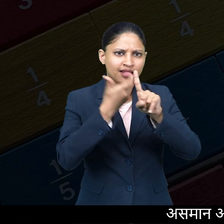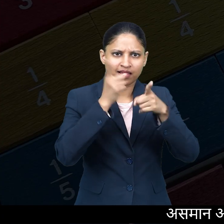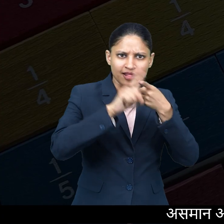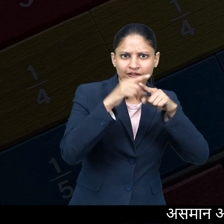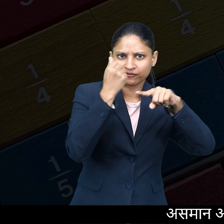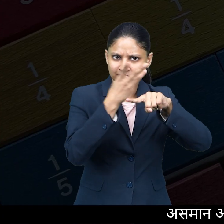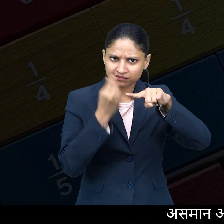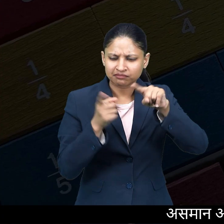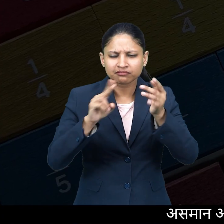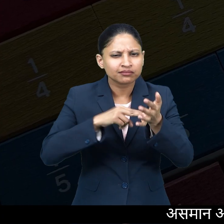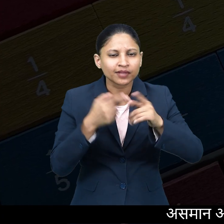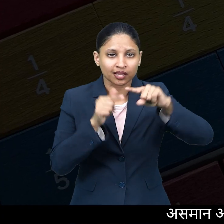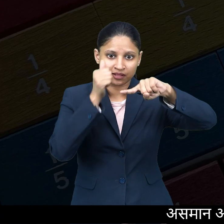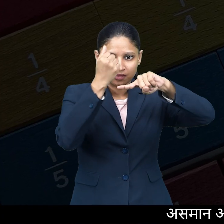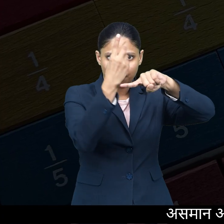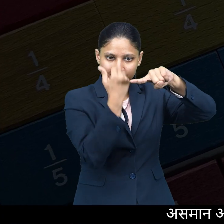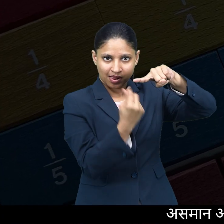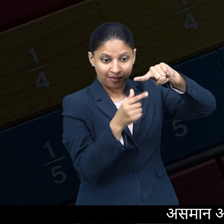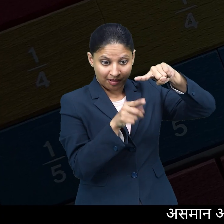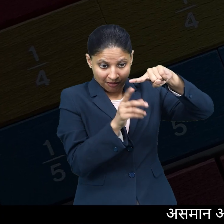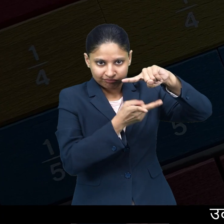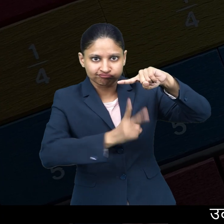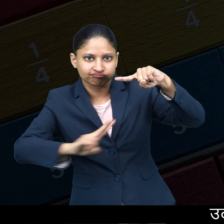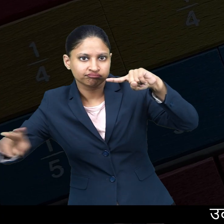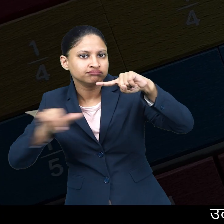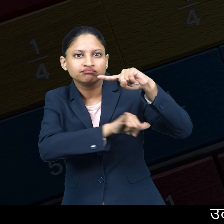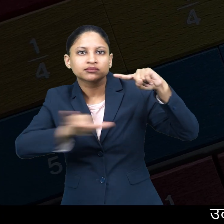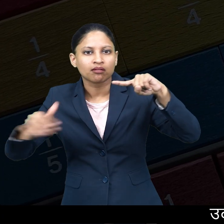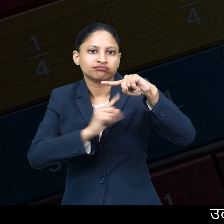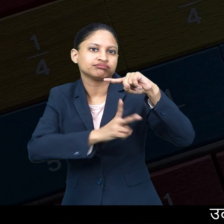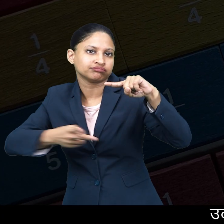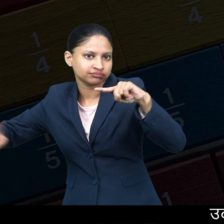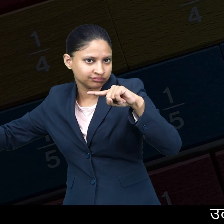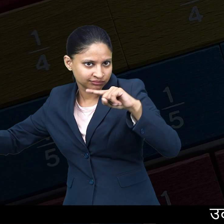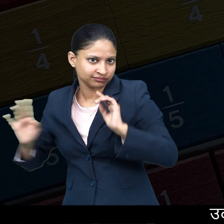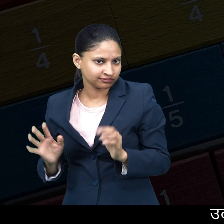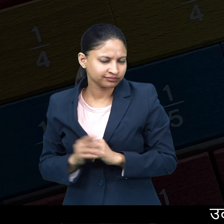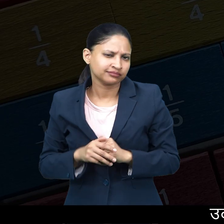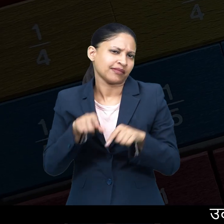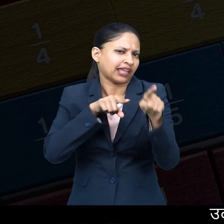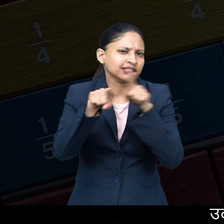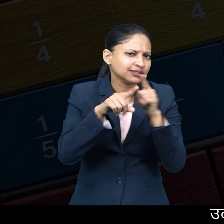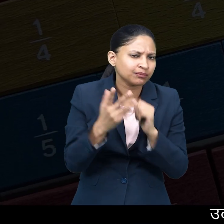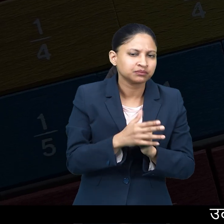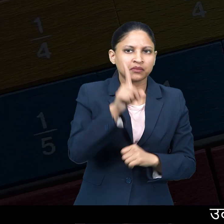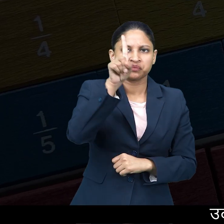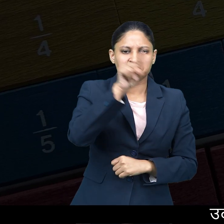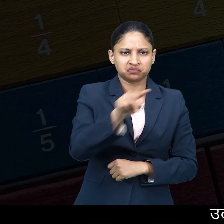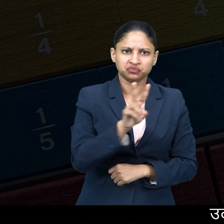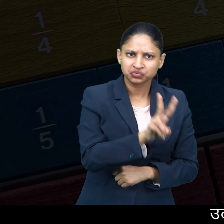असमान अंशों के भाजक अलग अलग होते हैं। उदाहरण 1/2, 1/3,